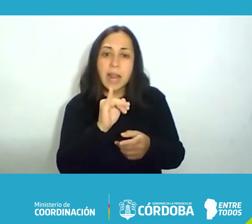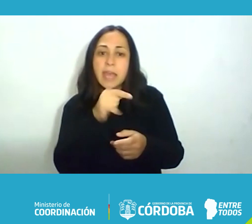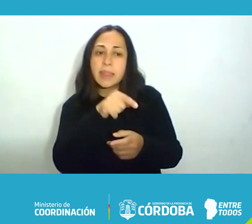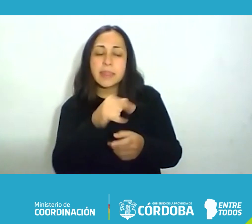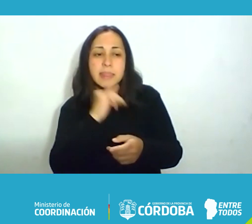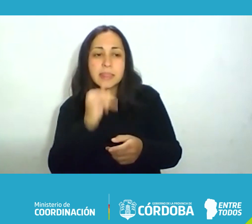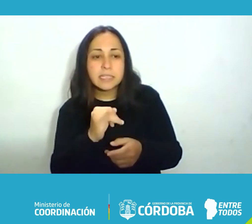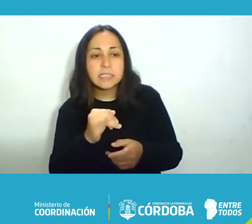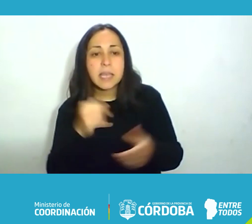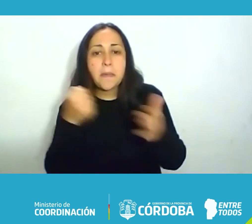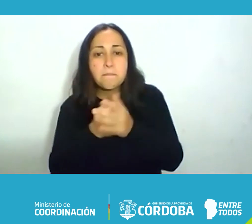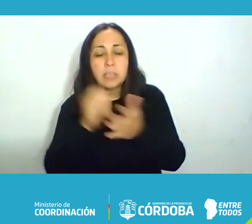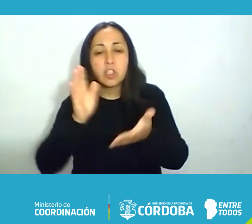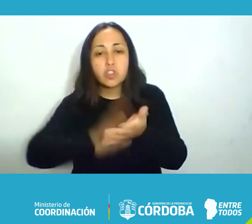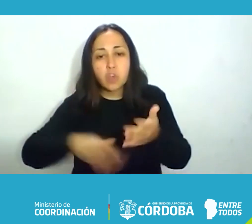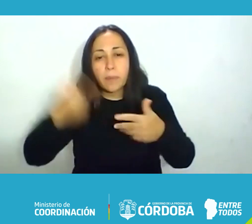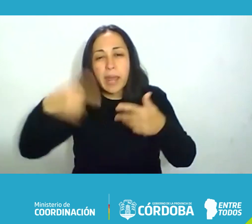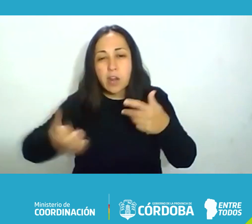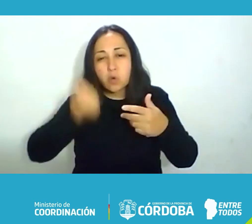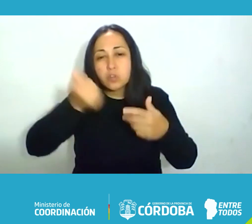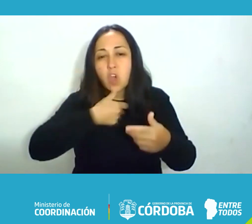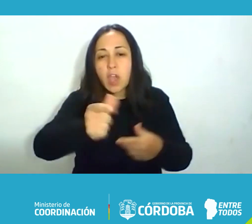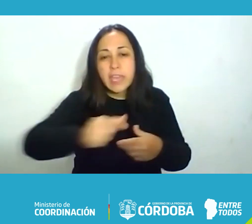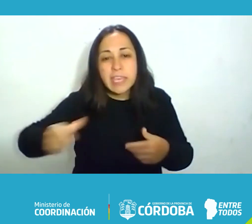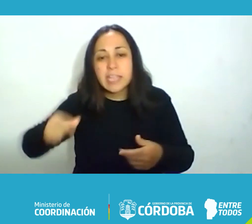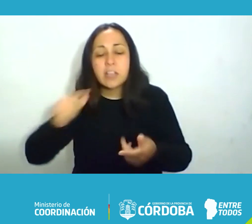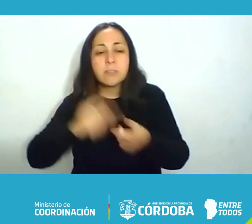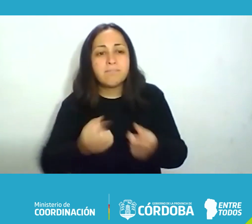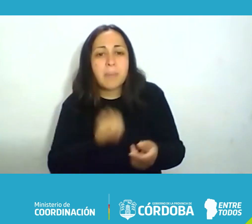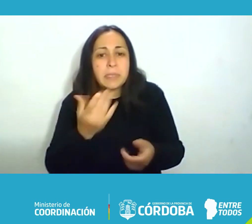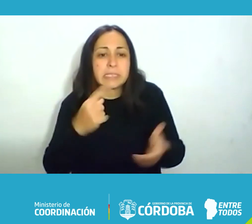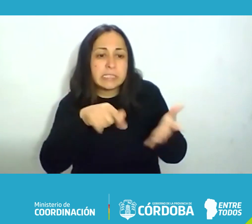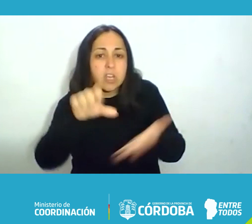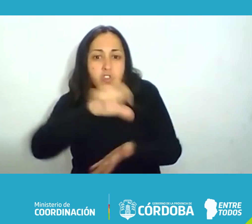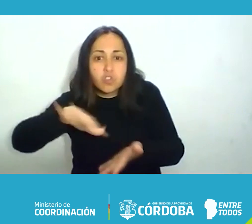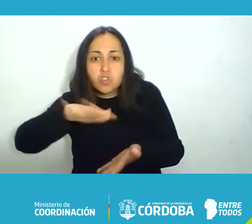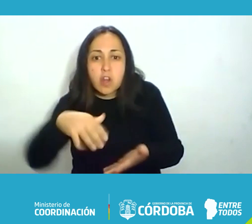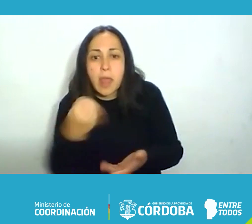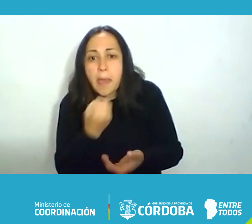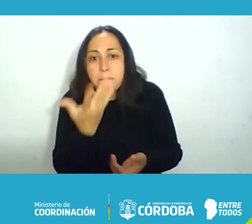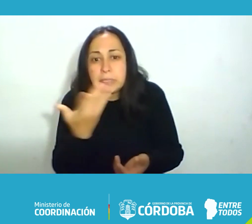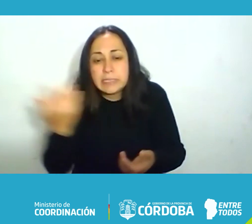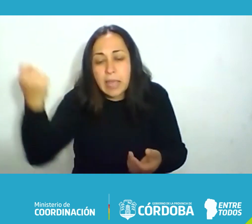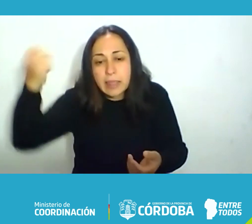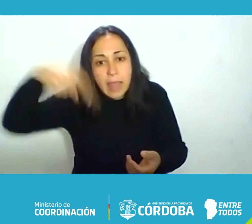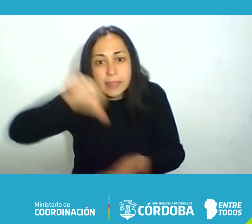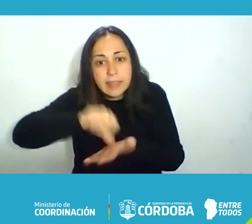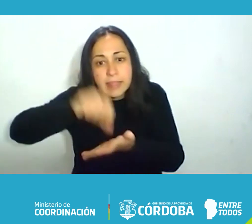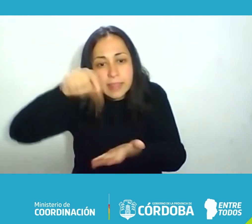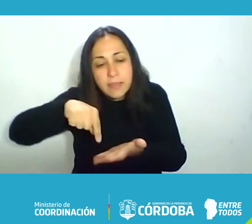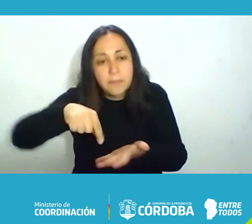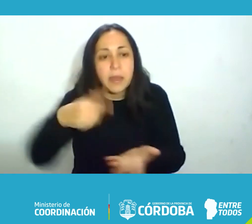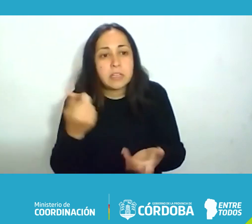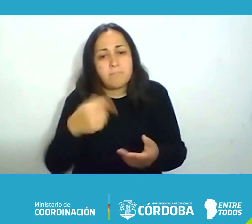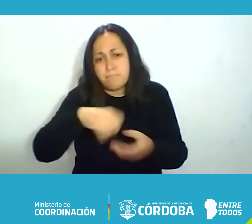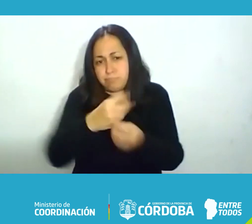Vialemacet. Indican impactos sobre recursos hídricos y escorrentías. Expresa que están hablando de una zona de especies nativas solo en un 5% en todo el tramo. Comenta